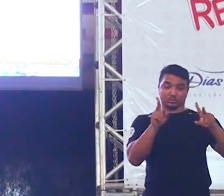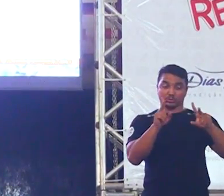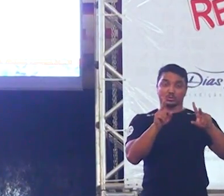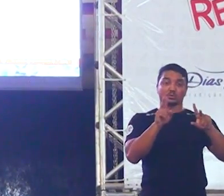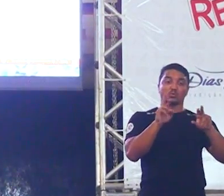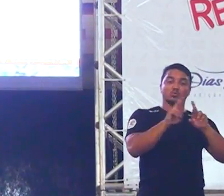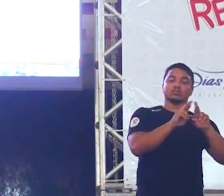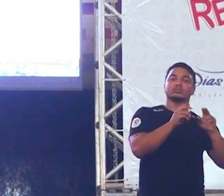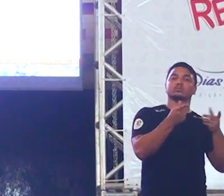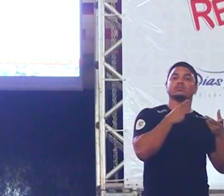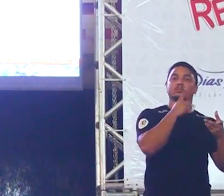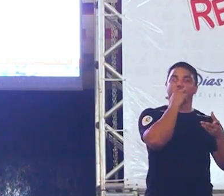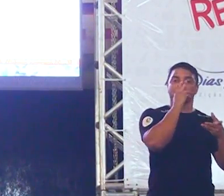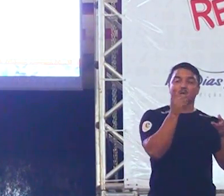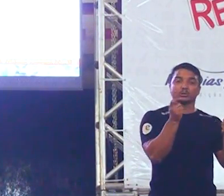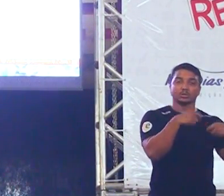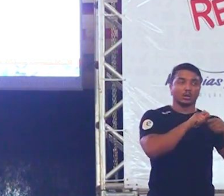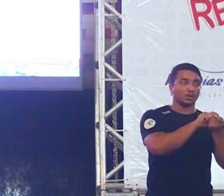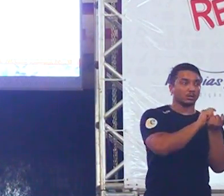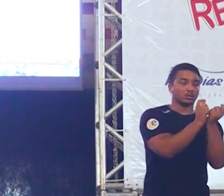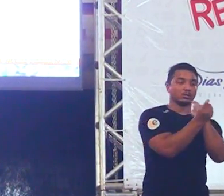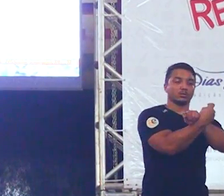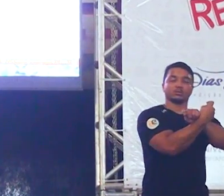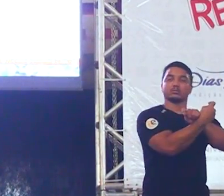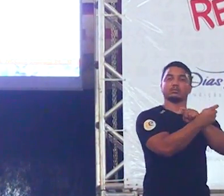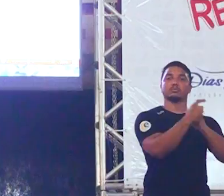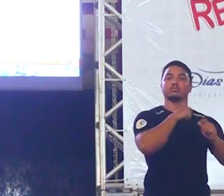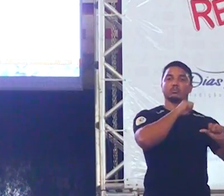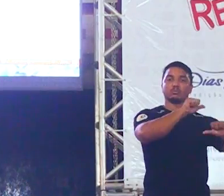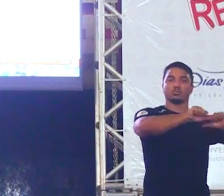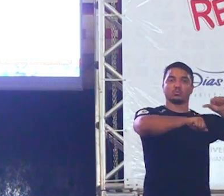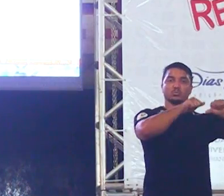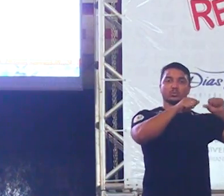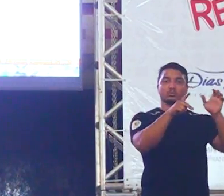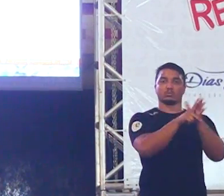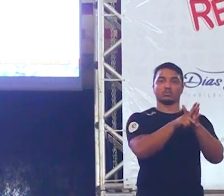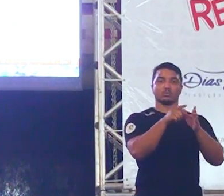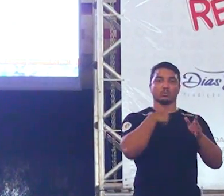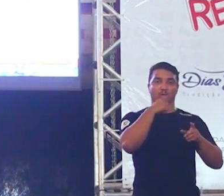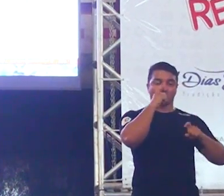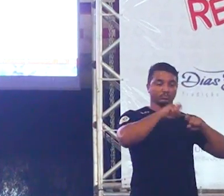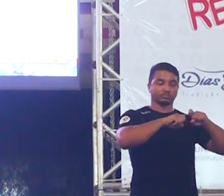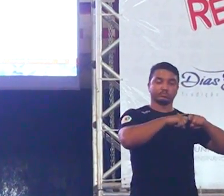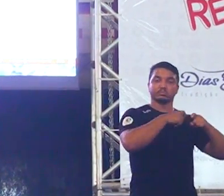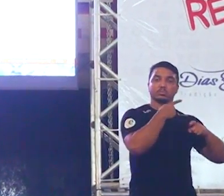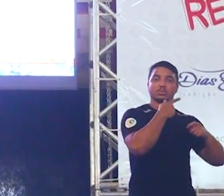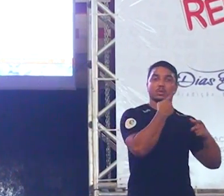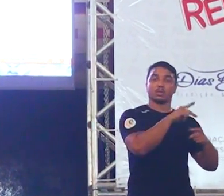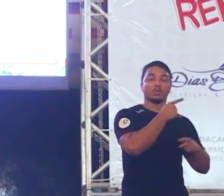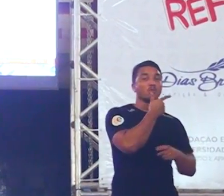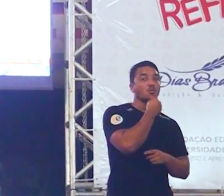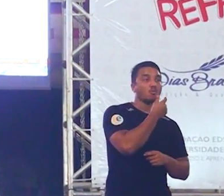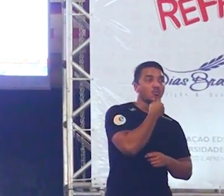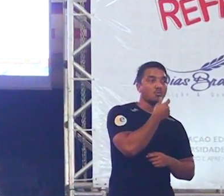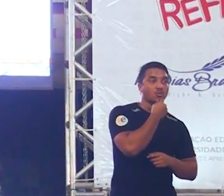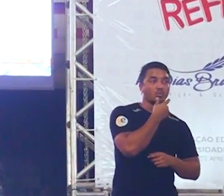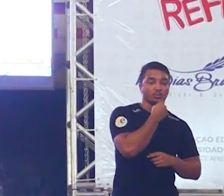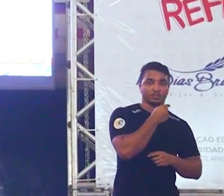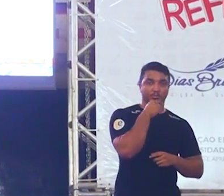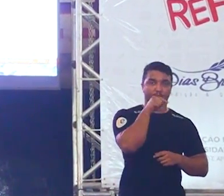indiferenciada a transformar-se em sistema reprodutor